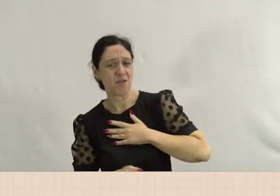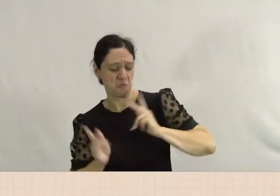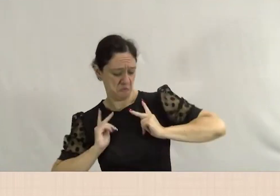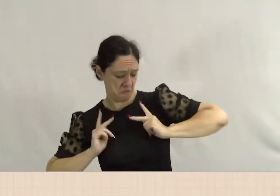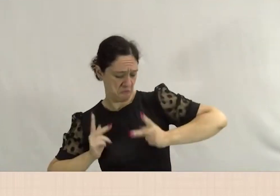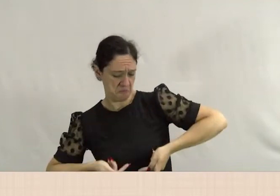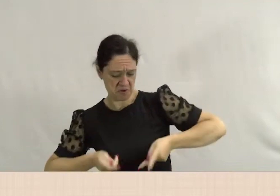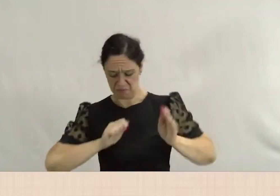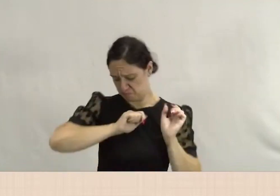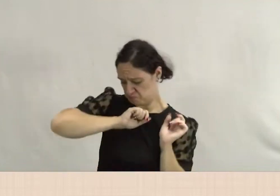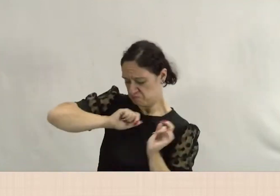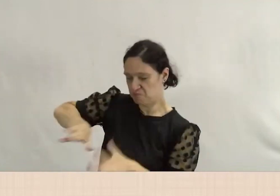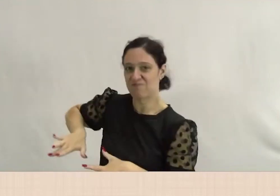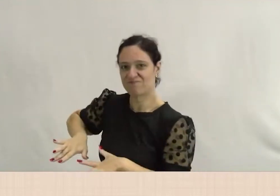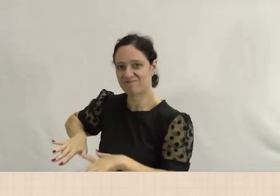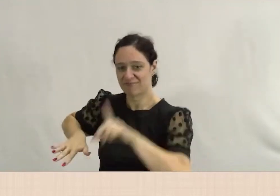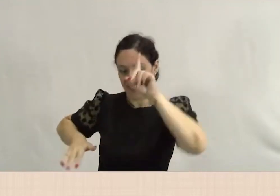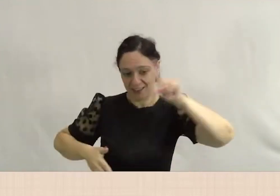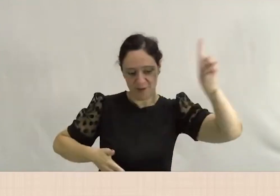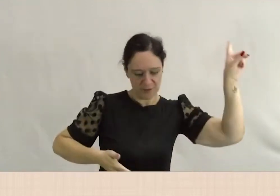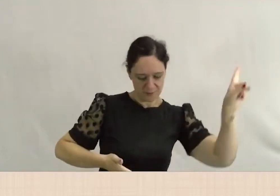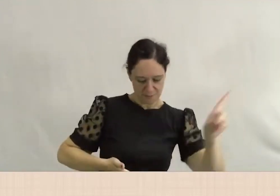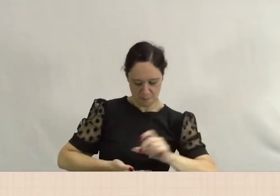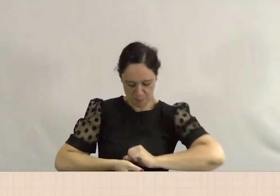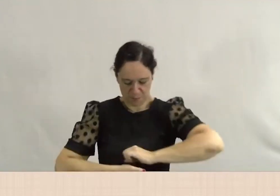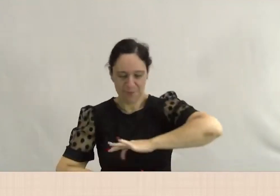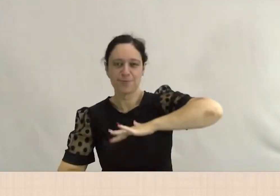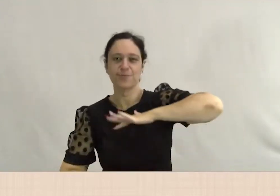mim. Estão saindo.